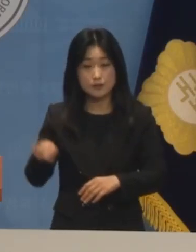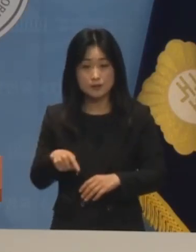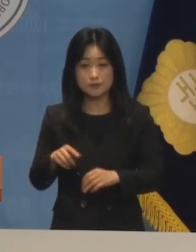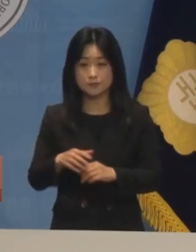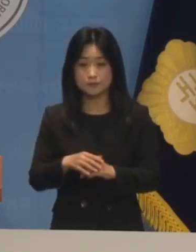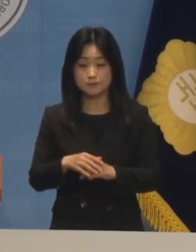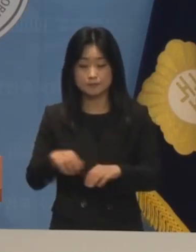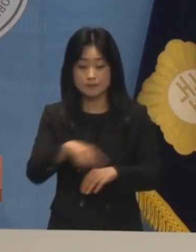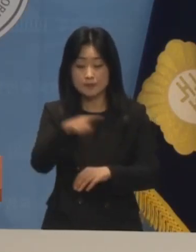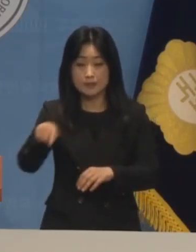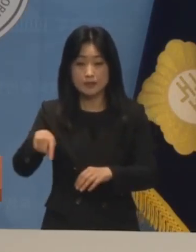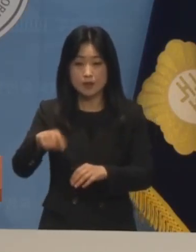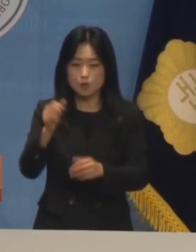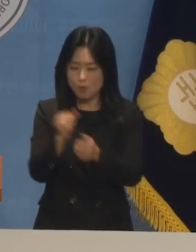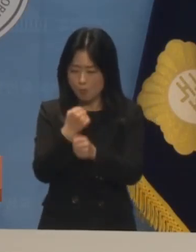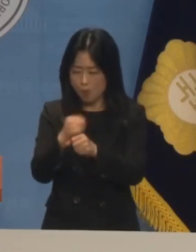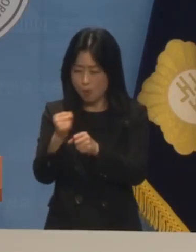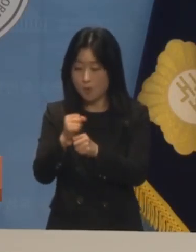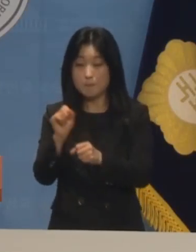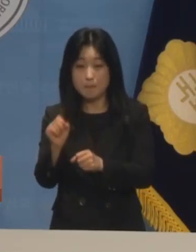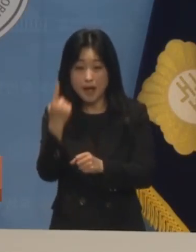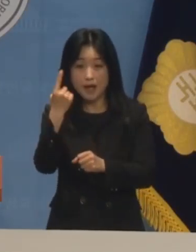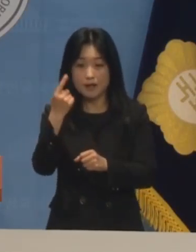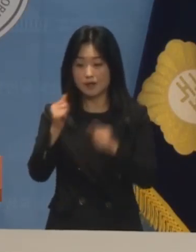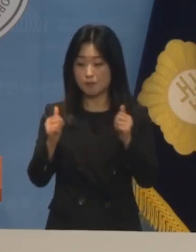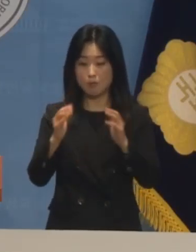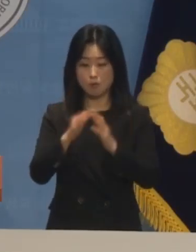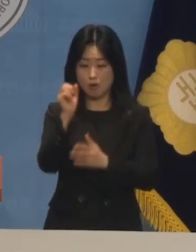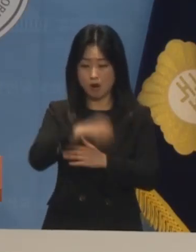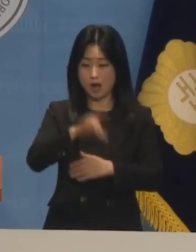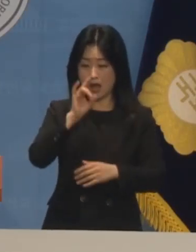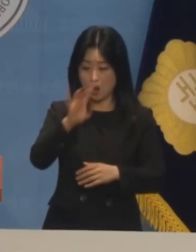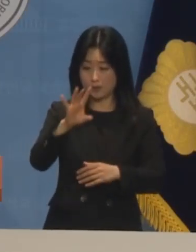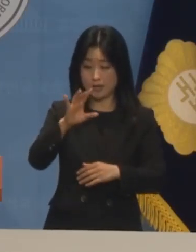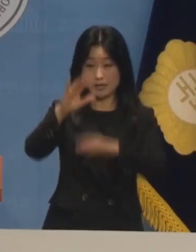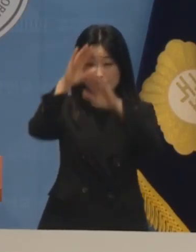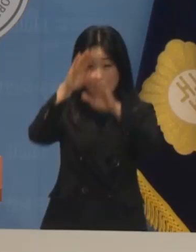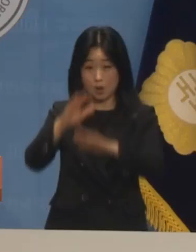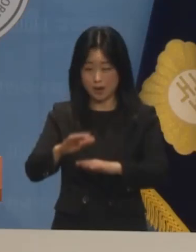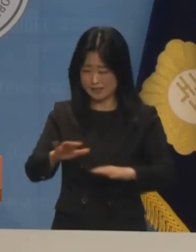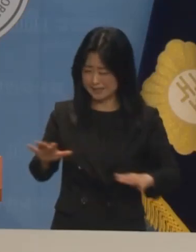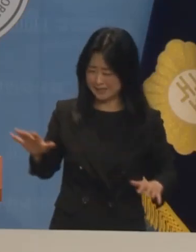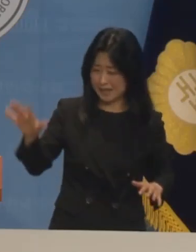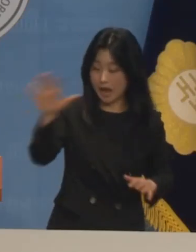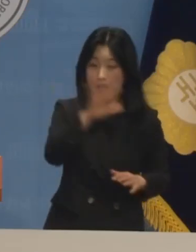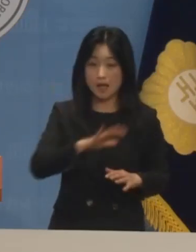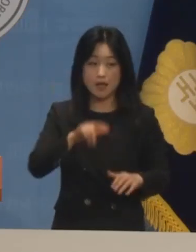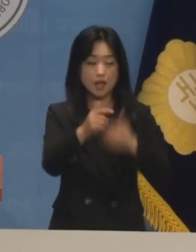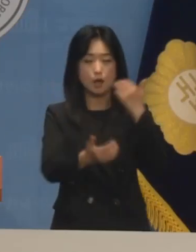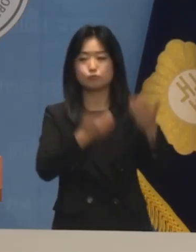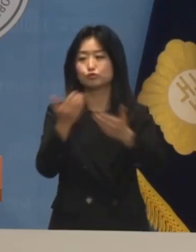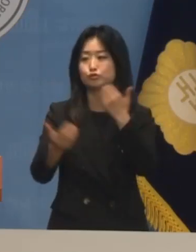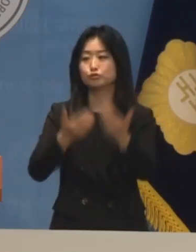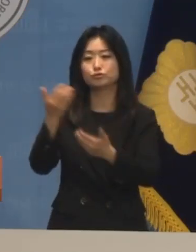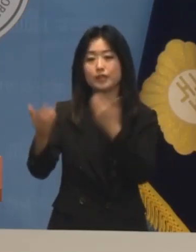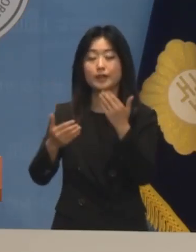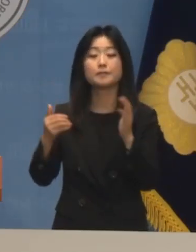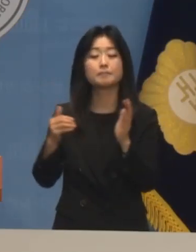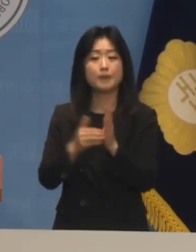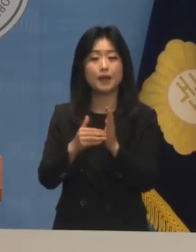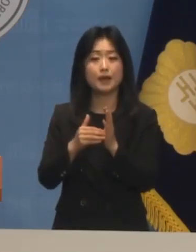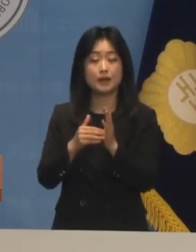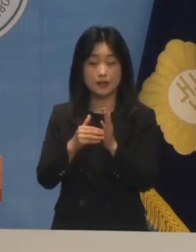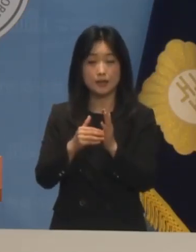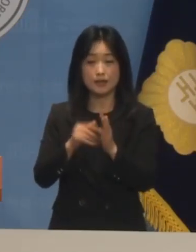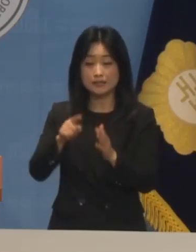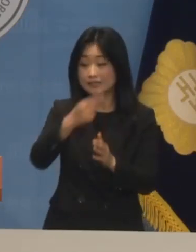순차적, 승계적으로 공모하여 법원이 불허한 범위까지 위법한 압수수색을 통하여 취득한 위법